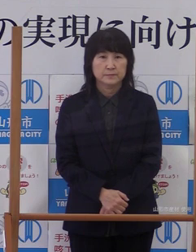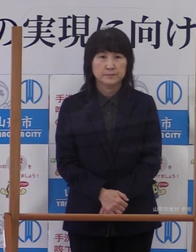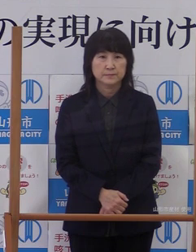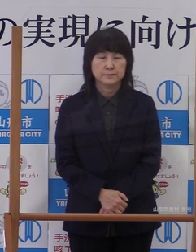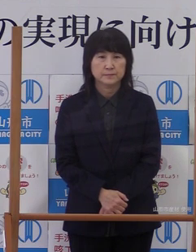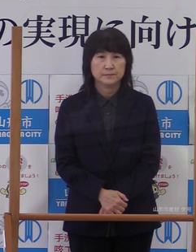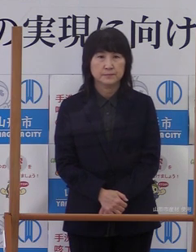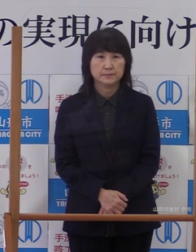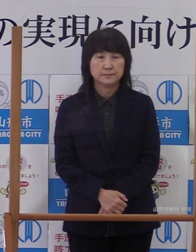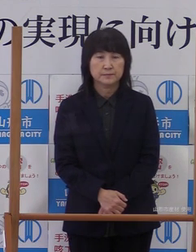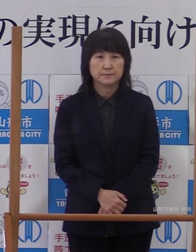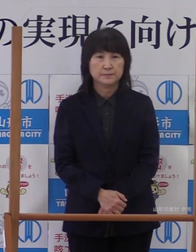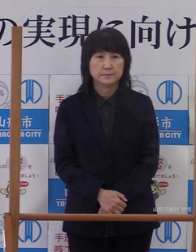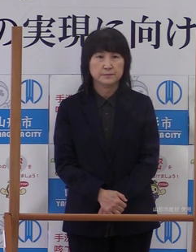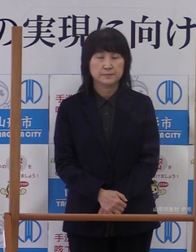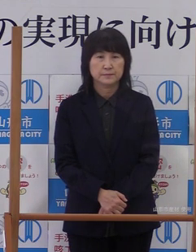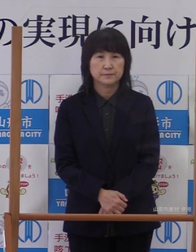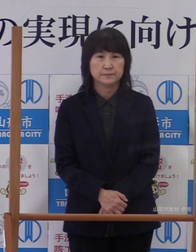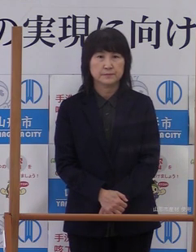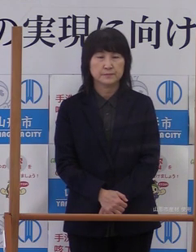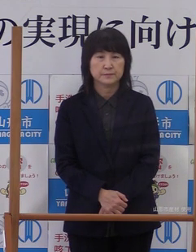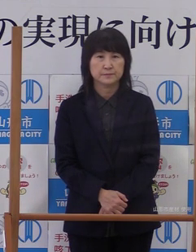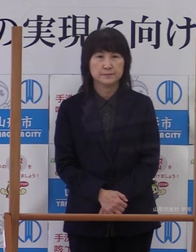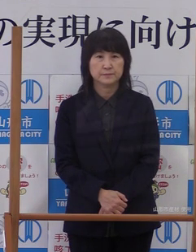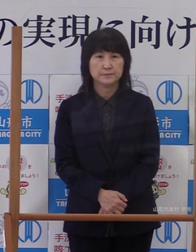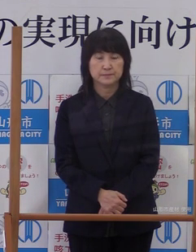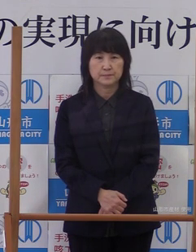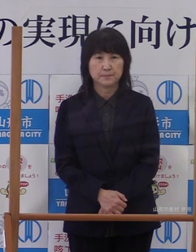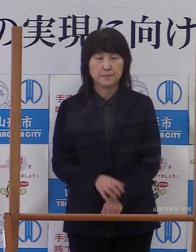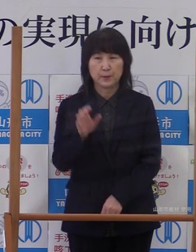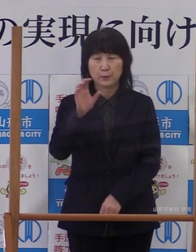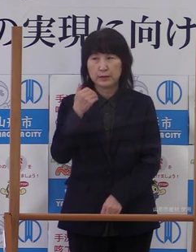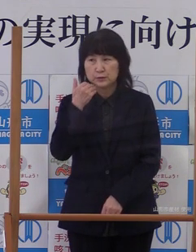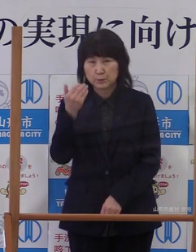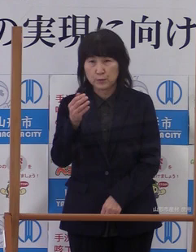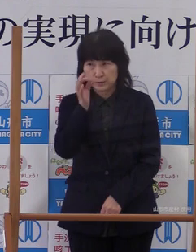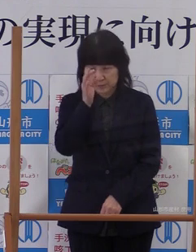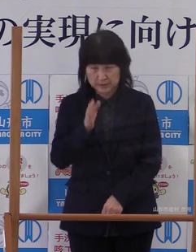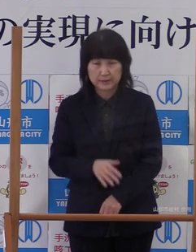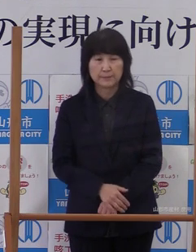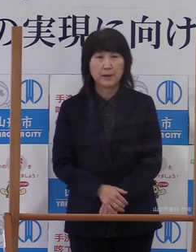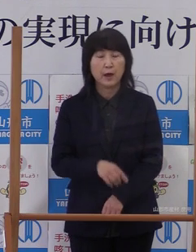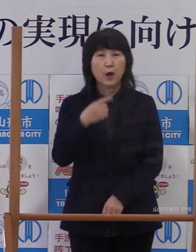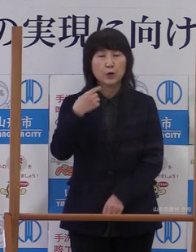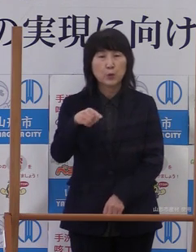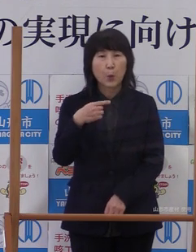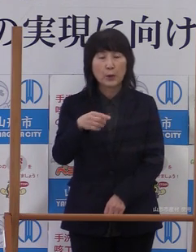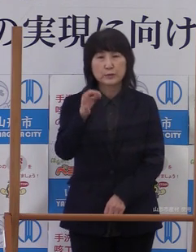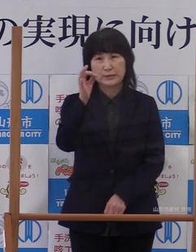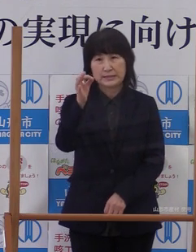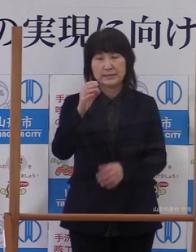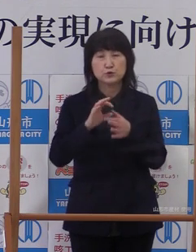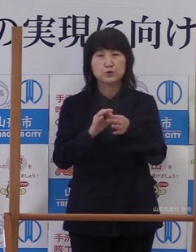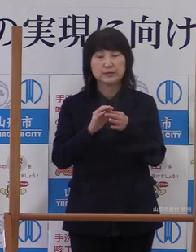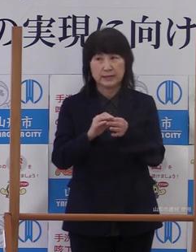予算の件です。はい、 すみません、大体すみません、あの教育費ってところで、